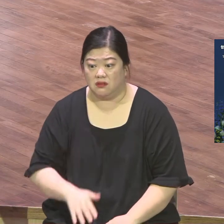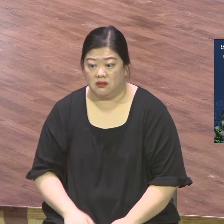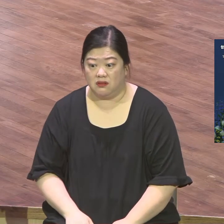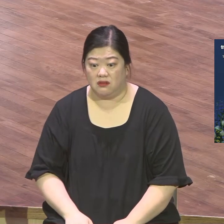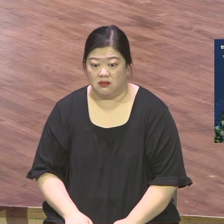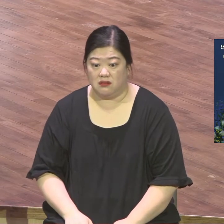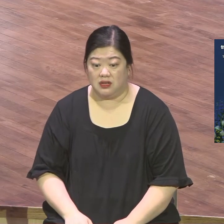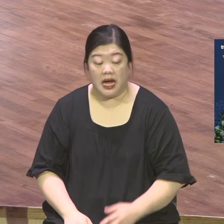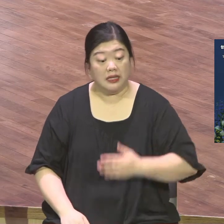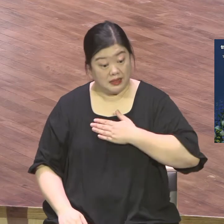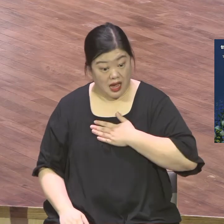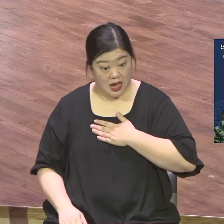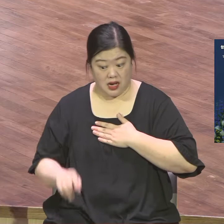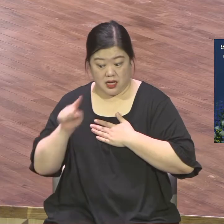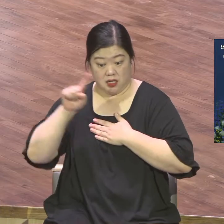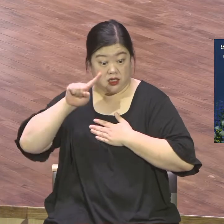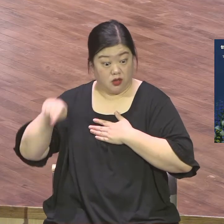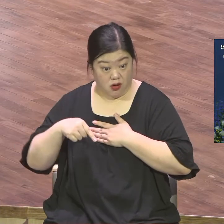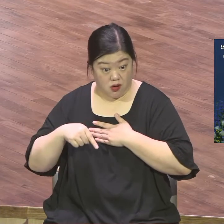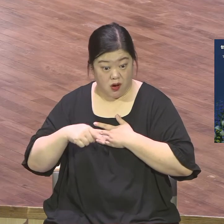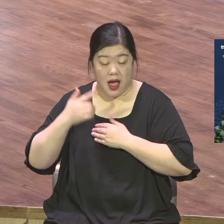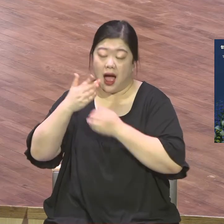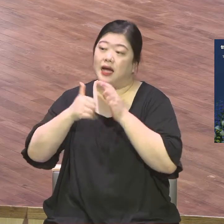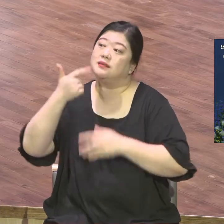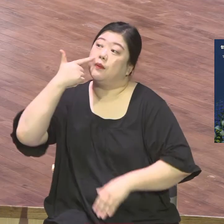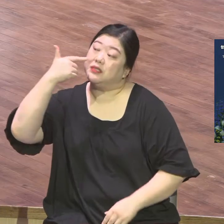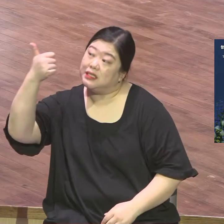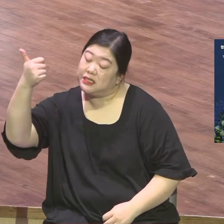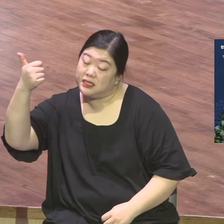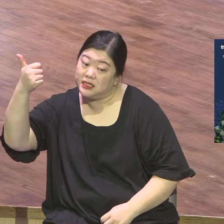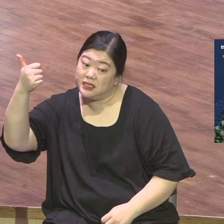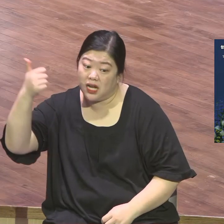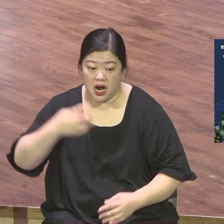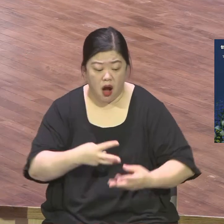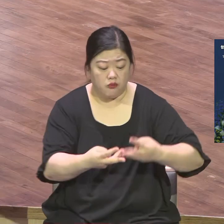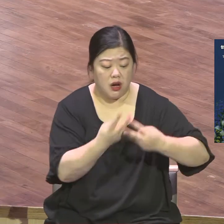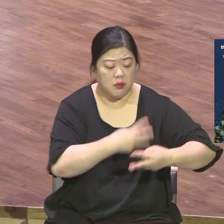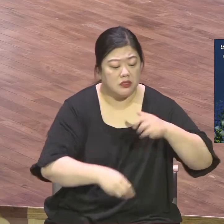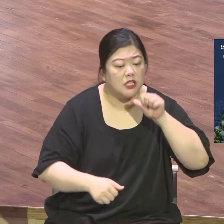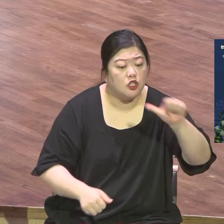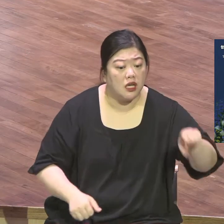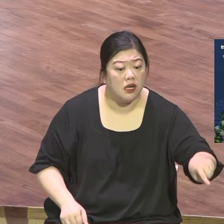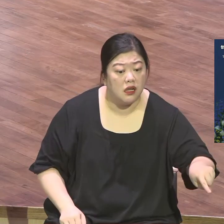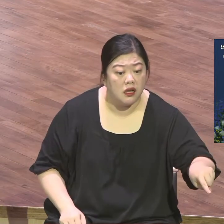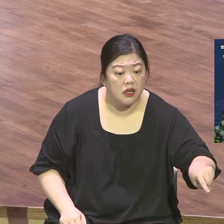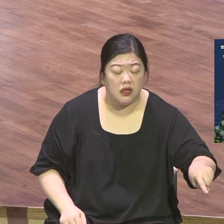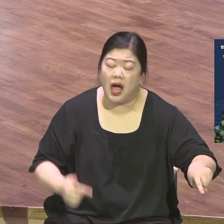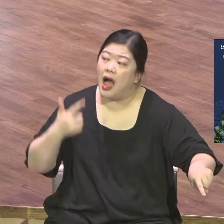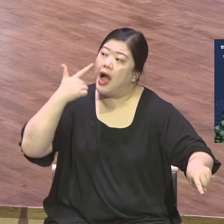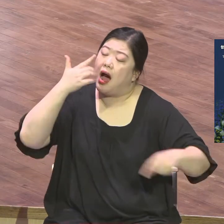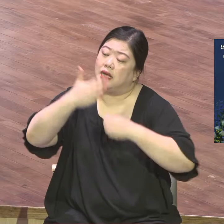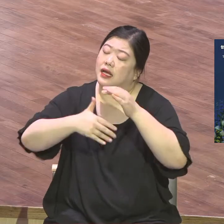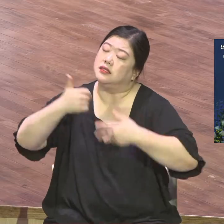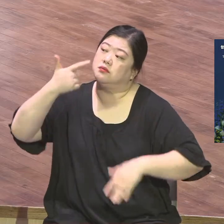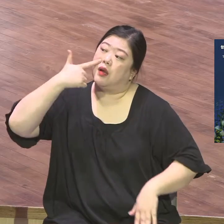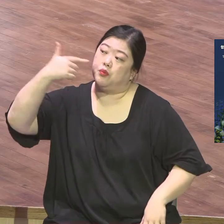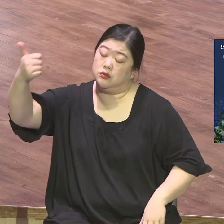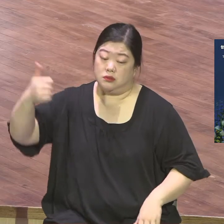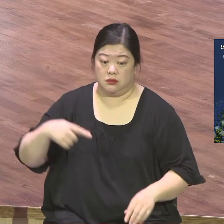저도 하나님을 아버지라고 부르고 렘넌트도 하나님을 아버지라고 부르고 나의 상관이